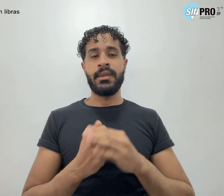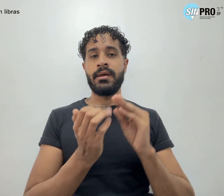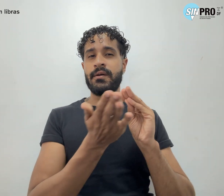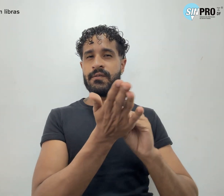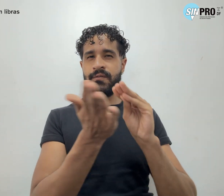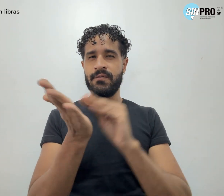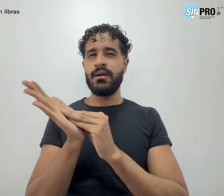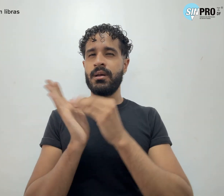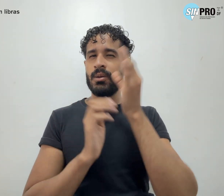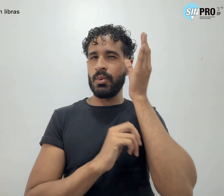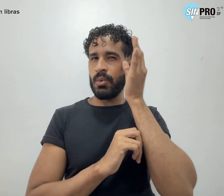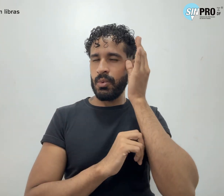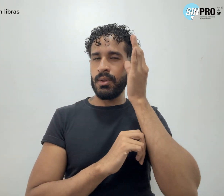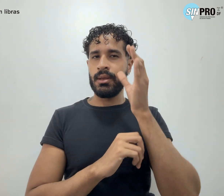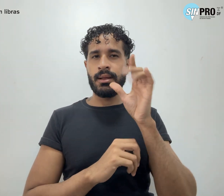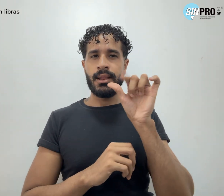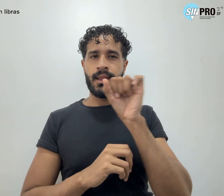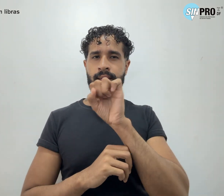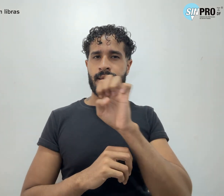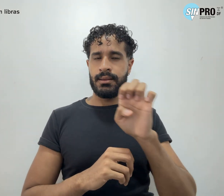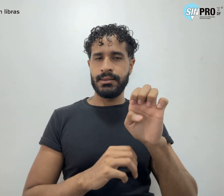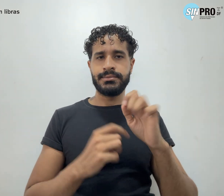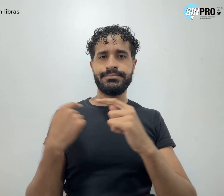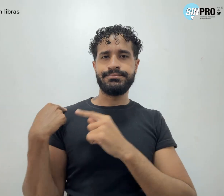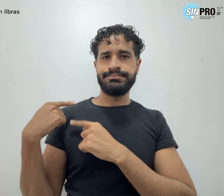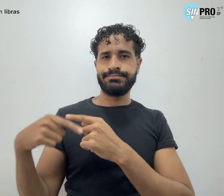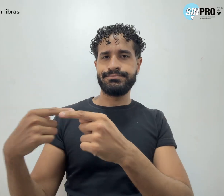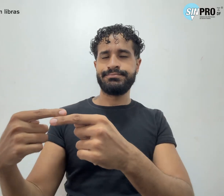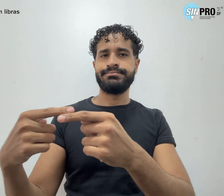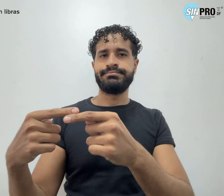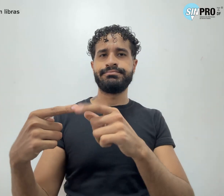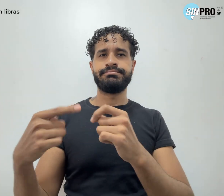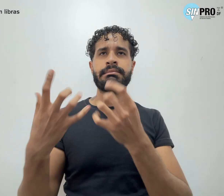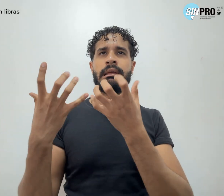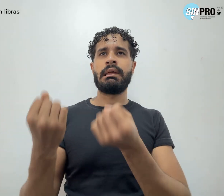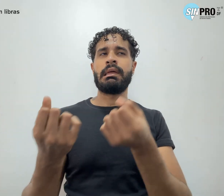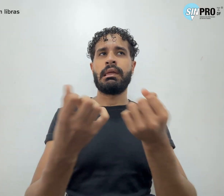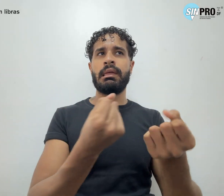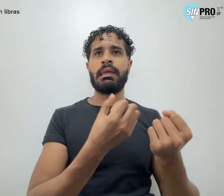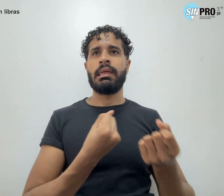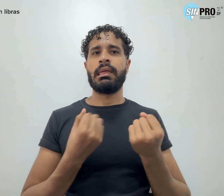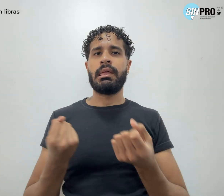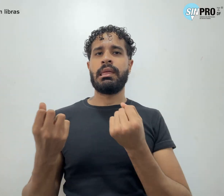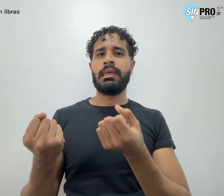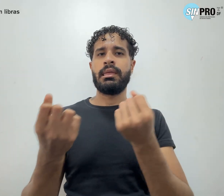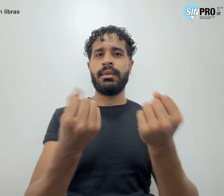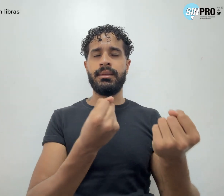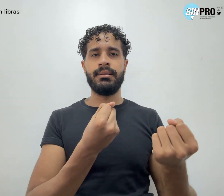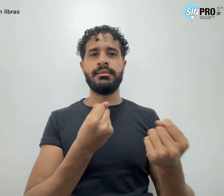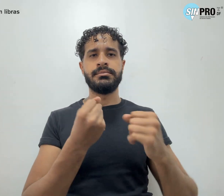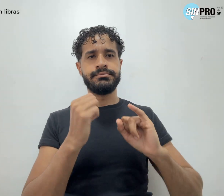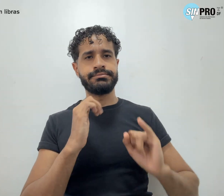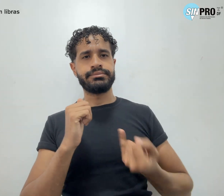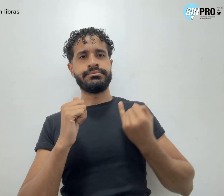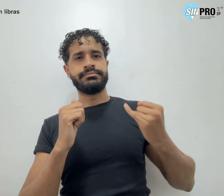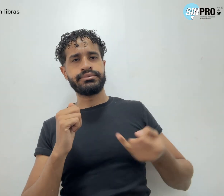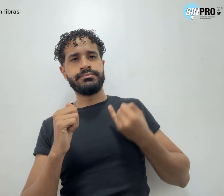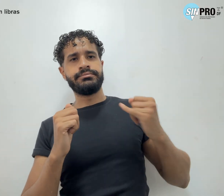consciência de classe leva à aceitação passiva da exploração e